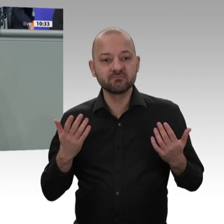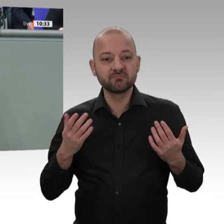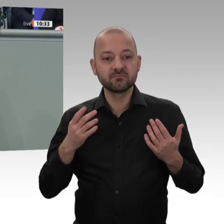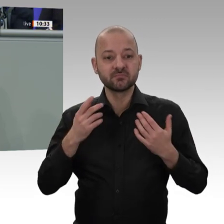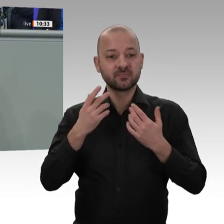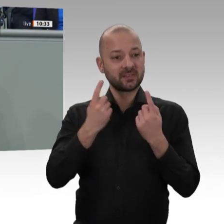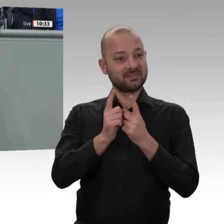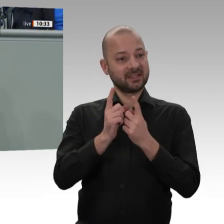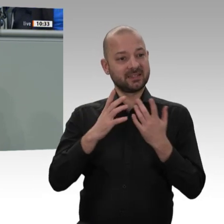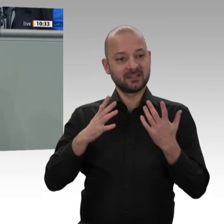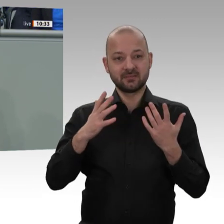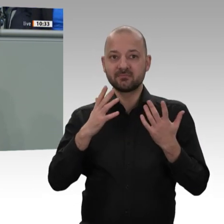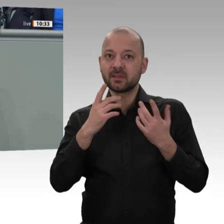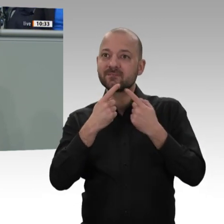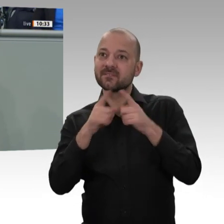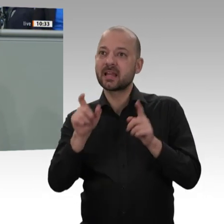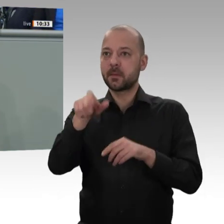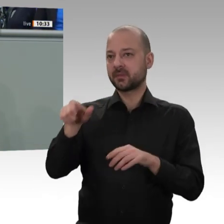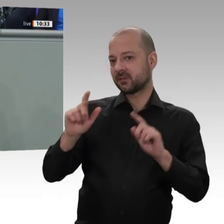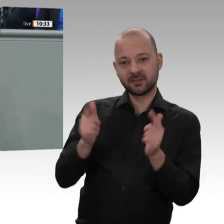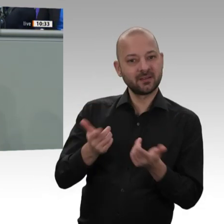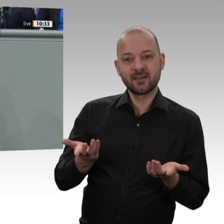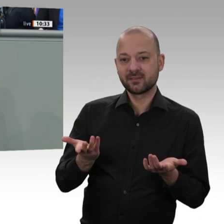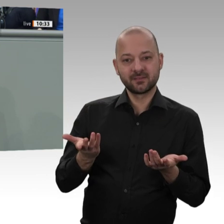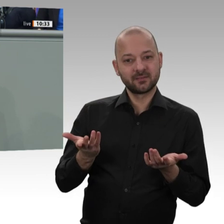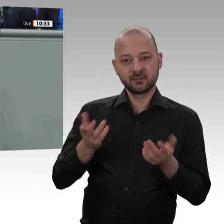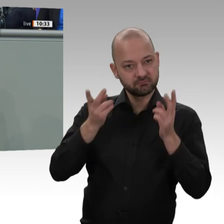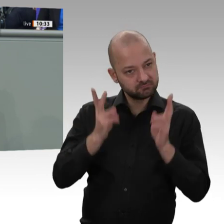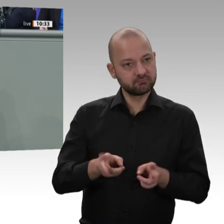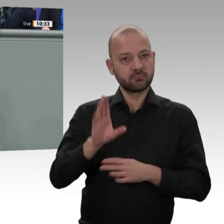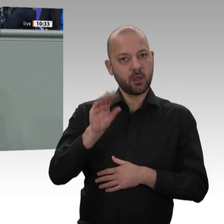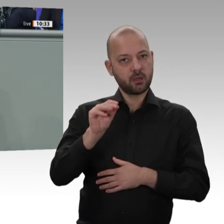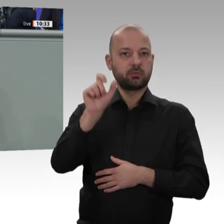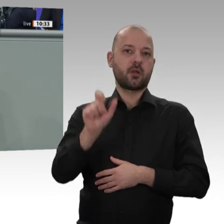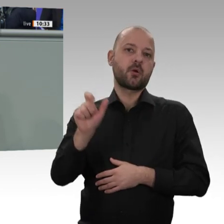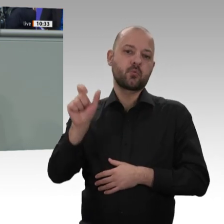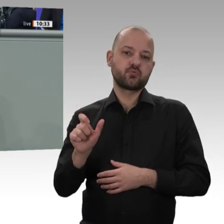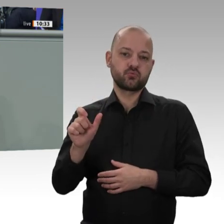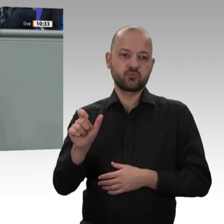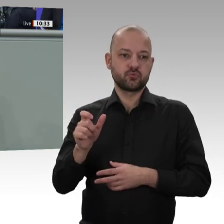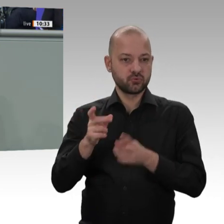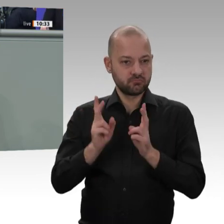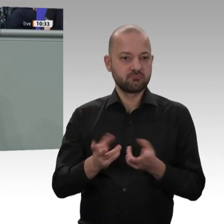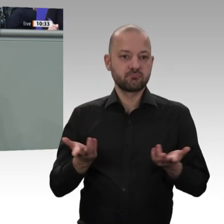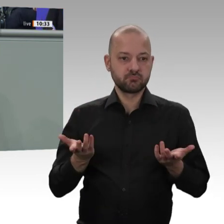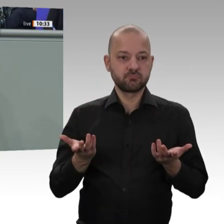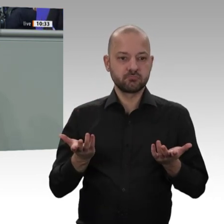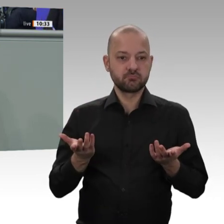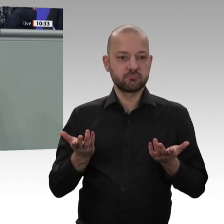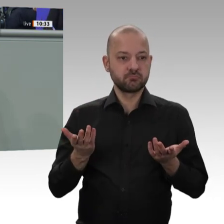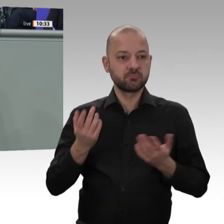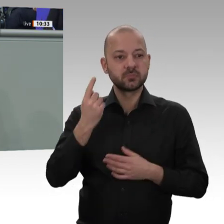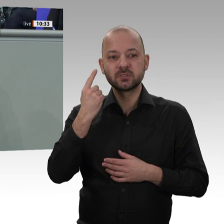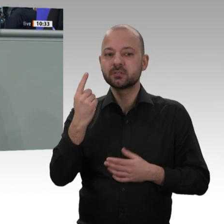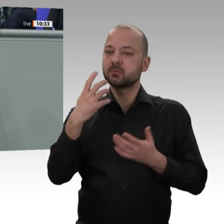mich die bewegenden Worte von Freunden und Geschwistern der Opfer gestern Abend bei dem Trauerakt. Die Worte von